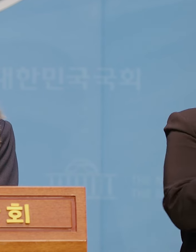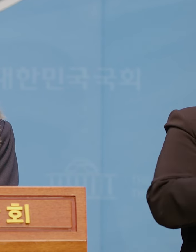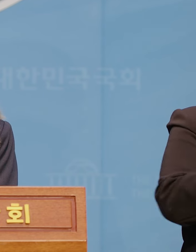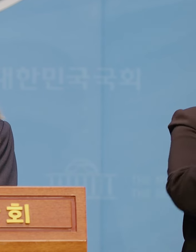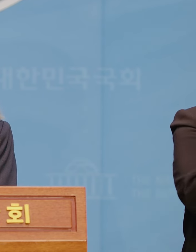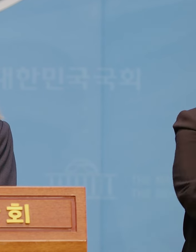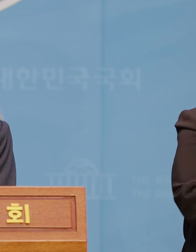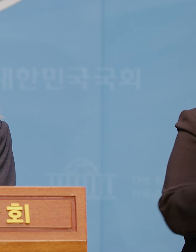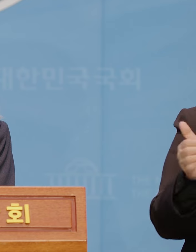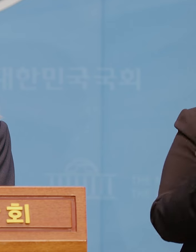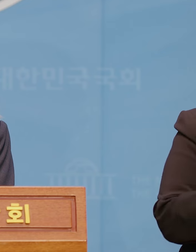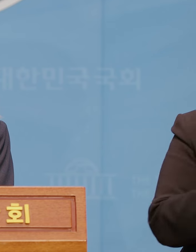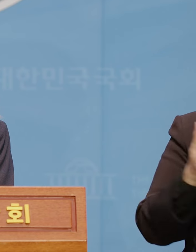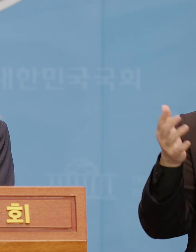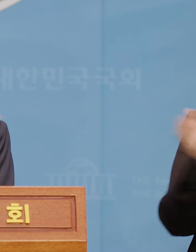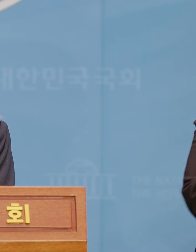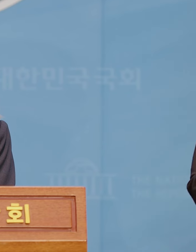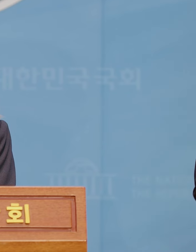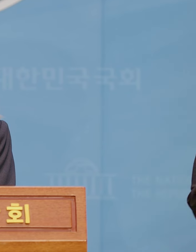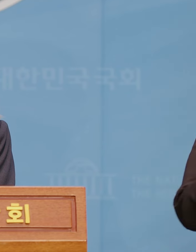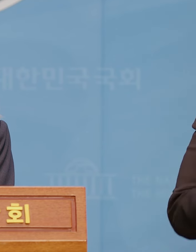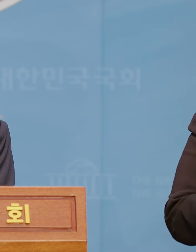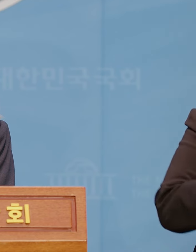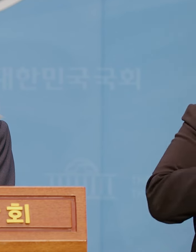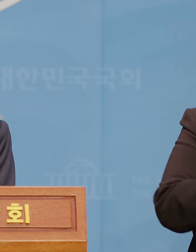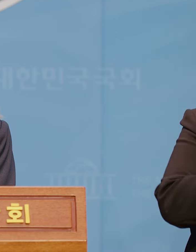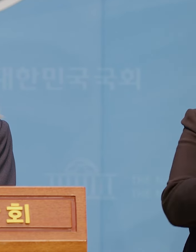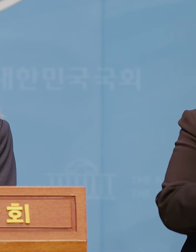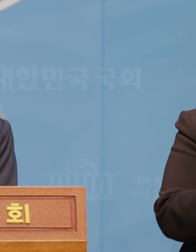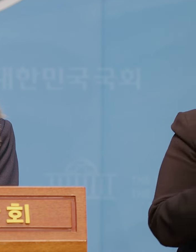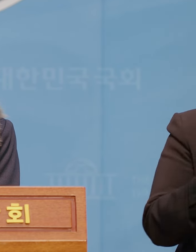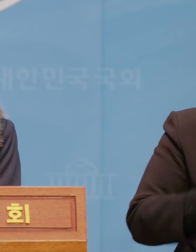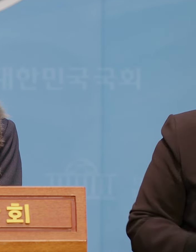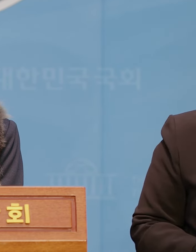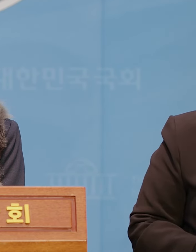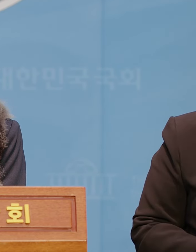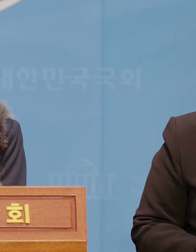지금 지금 현정부가 지금 독재적으로 하고 있는